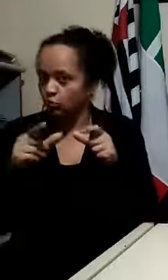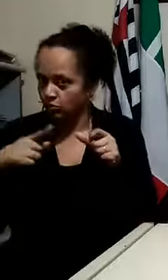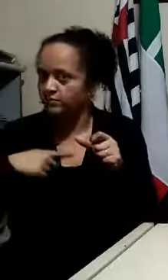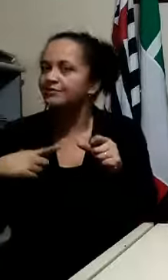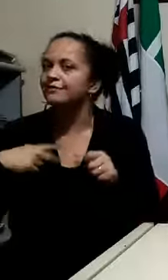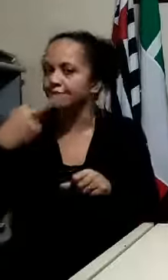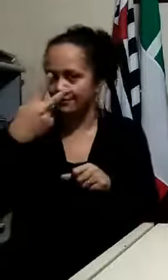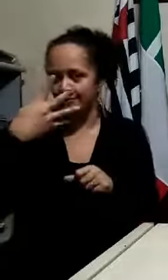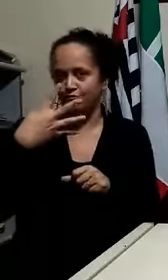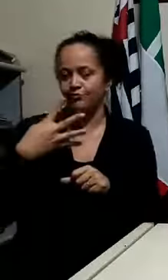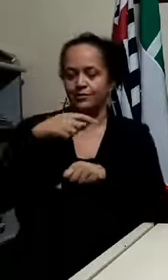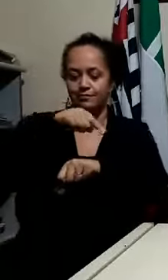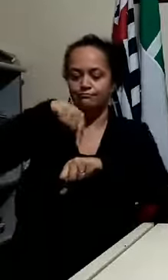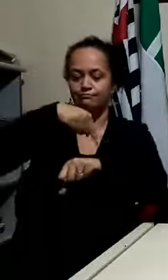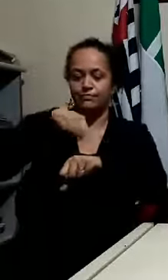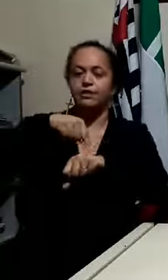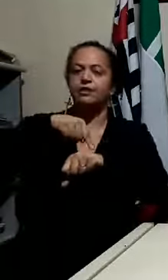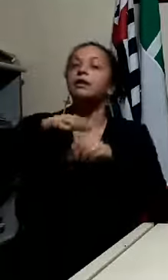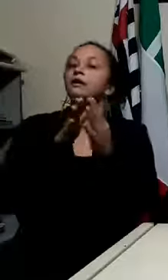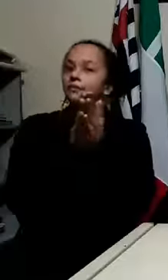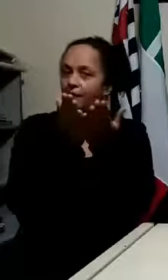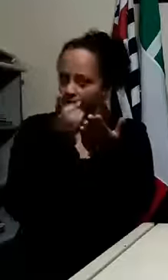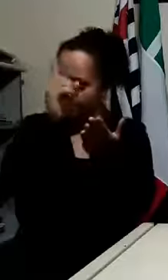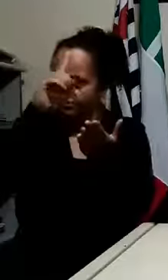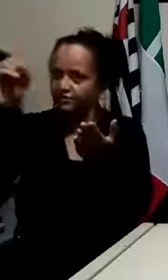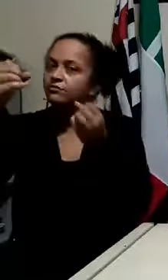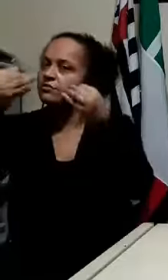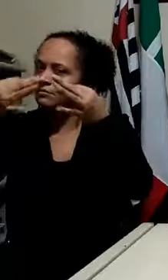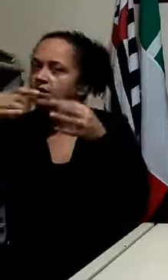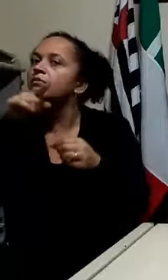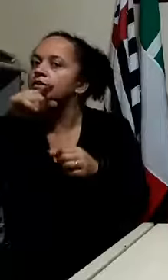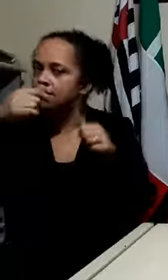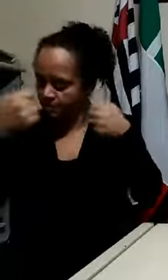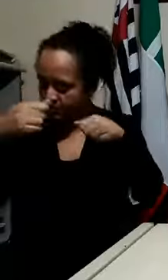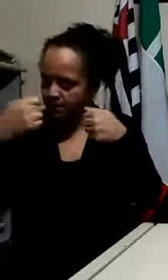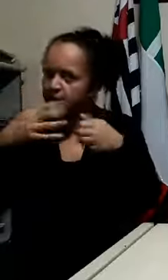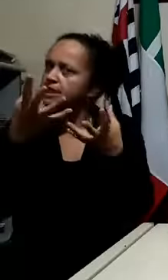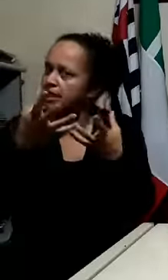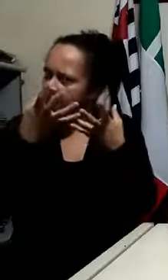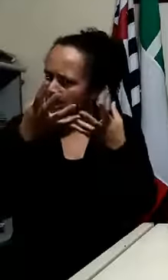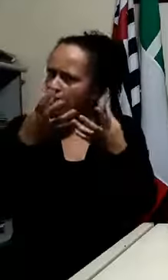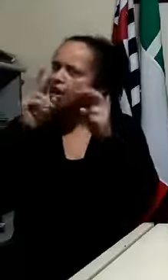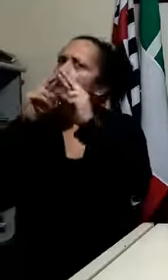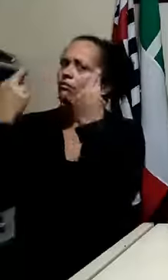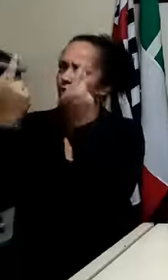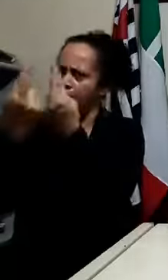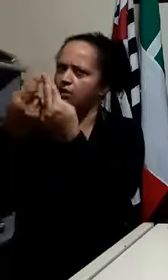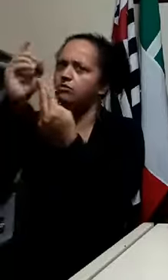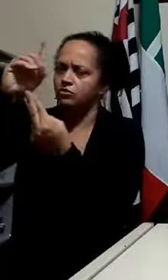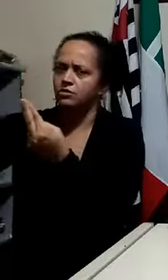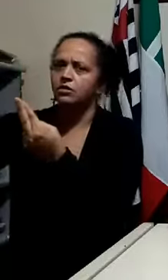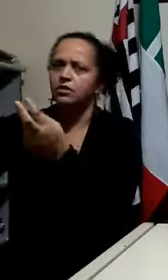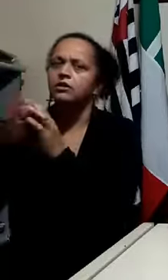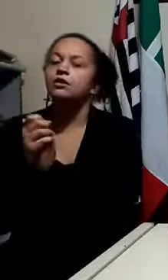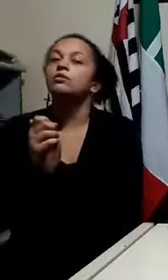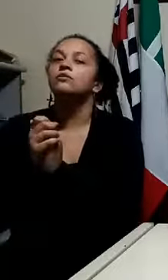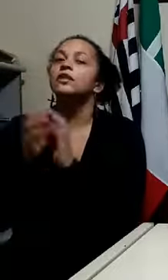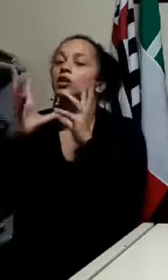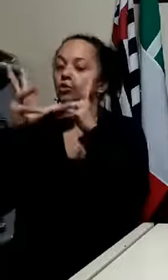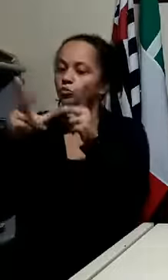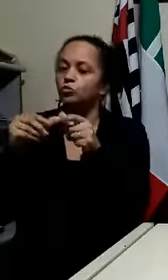buscai primeiro o reino de Deus, e as demais coisas vos serão acrescentadas. Deixa o Espírito Santo falar melhor com você.